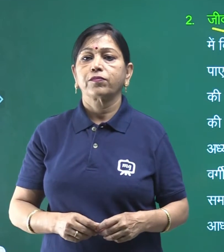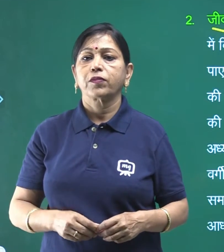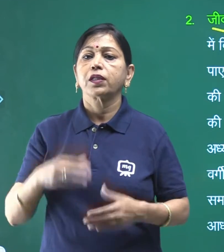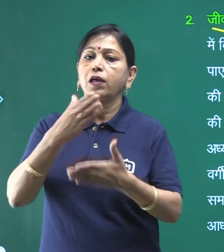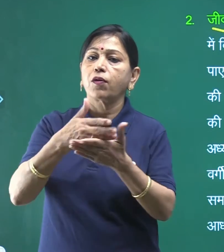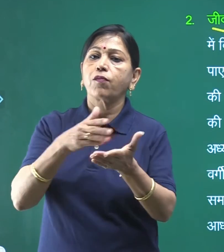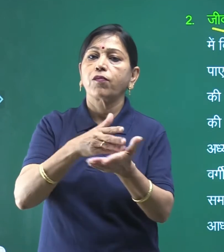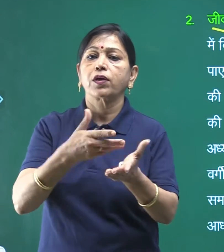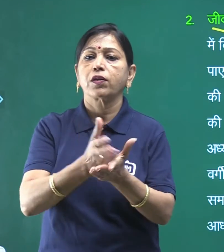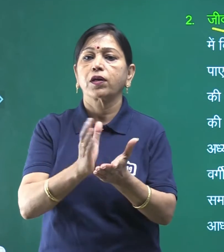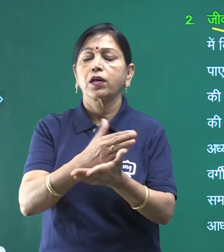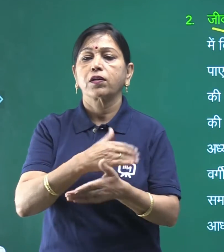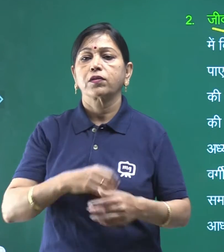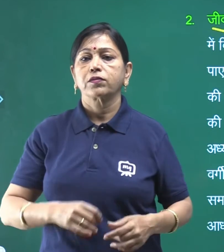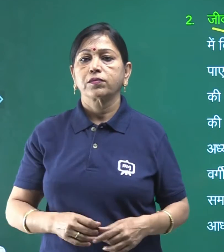वर्गीकरण।